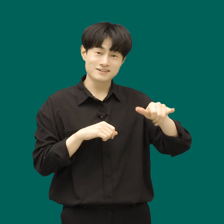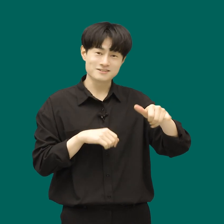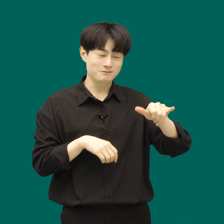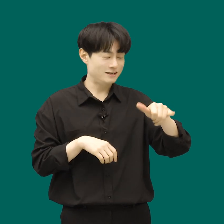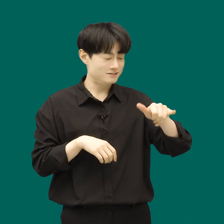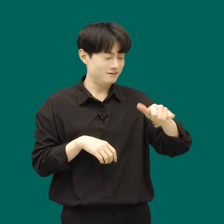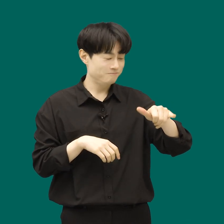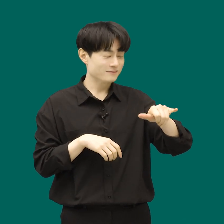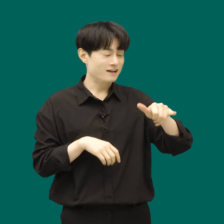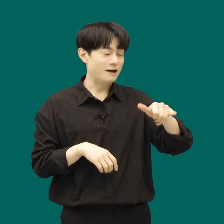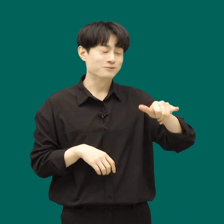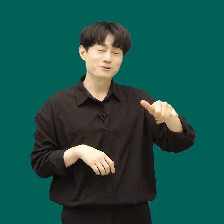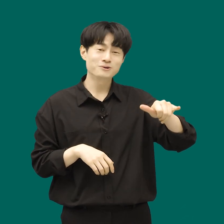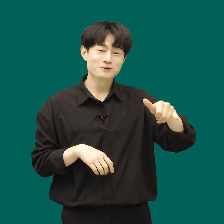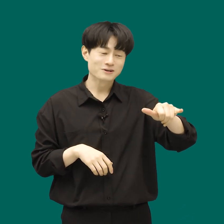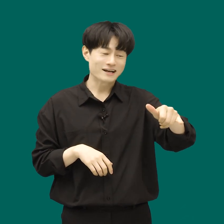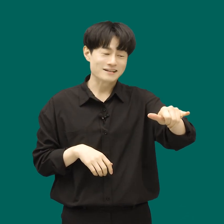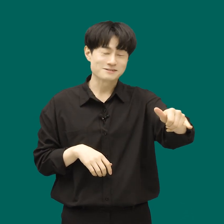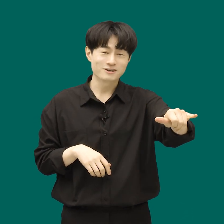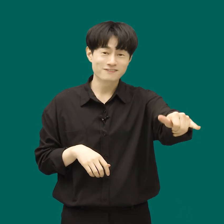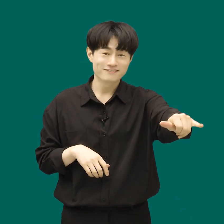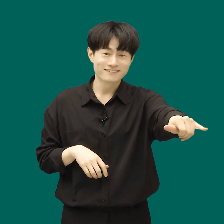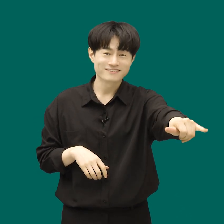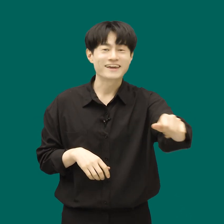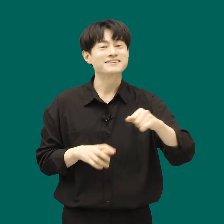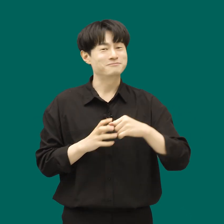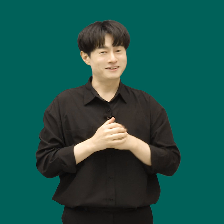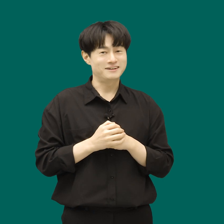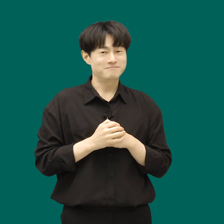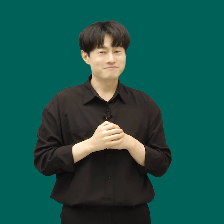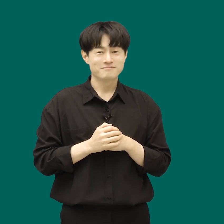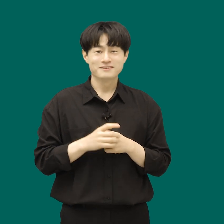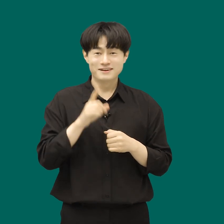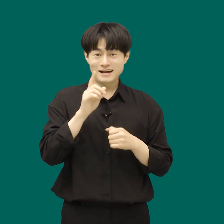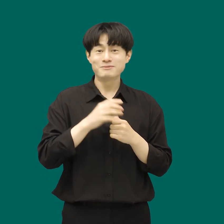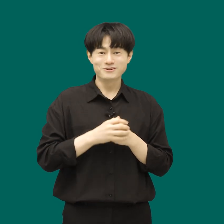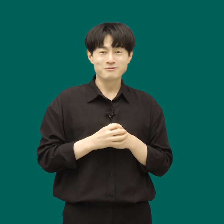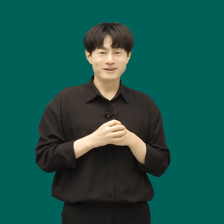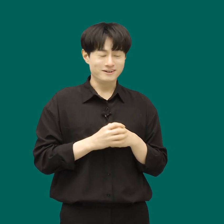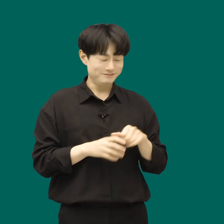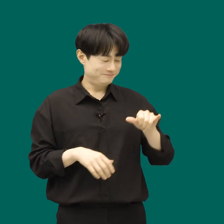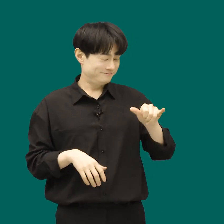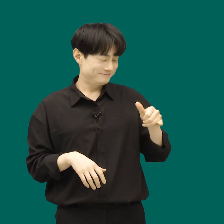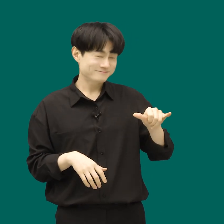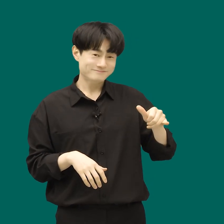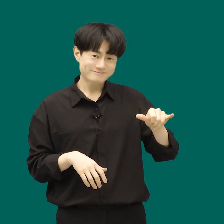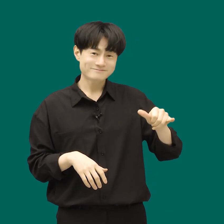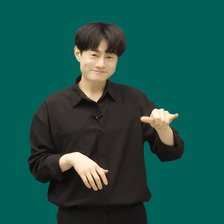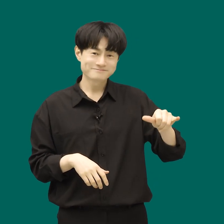것처럼 해서 앞으로 가시면 데이트입니다. 한 번 더 해볼게요.